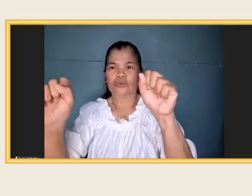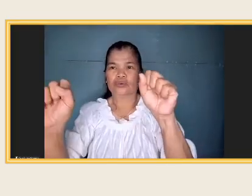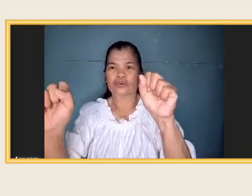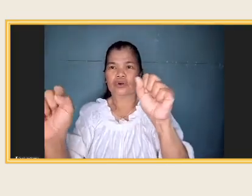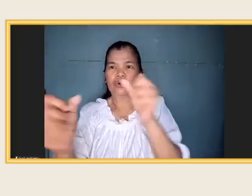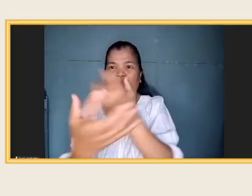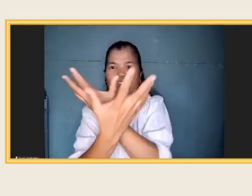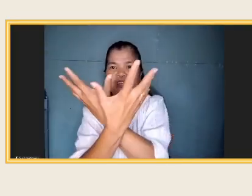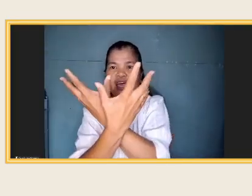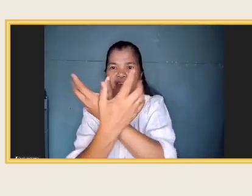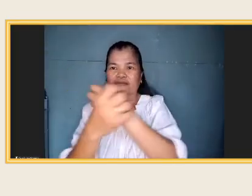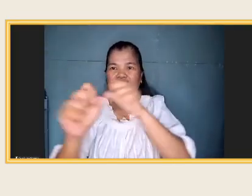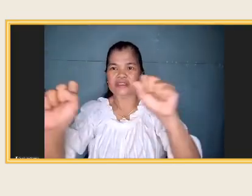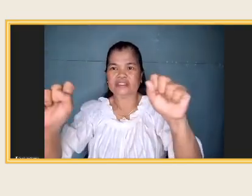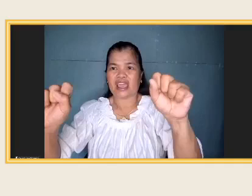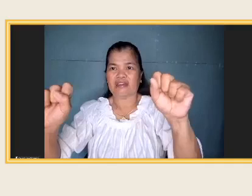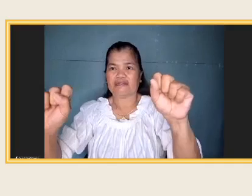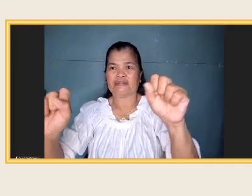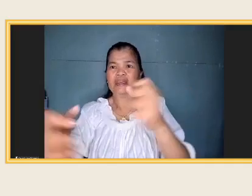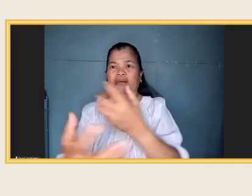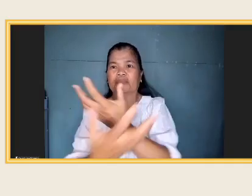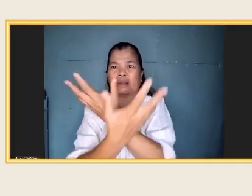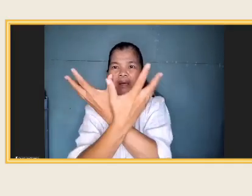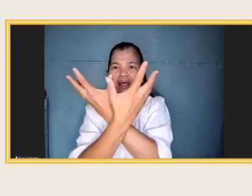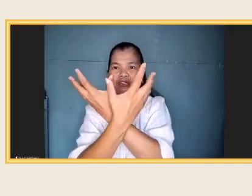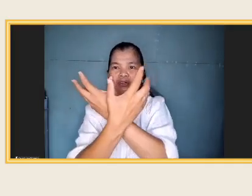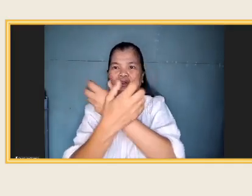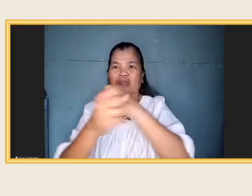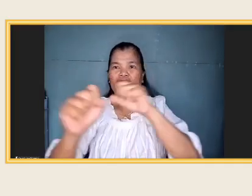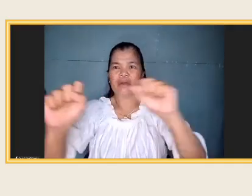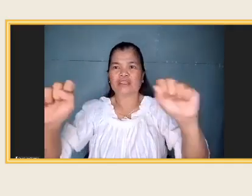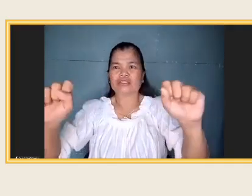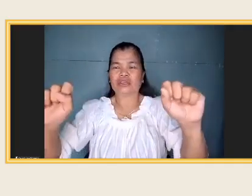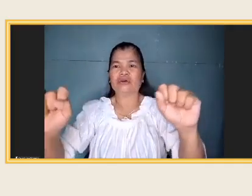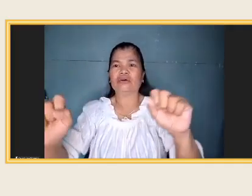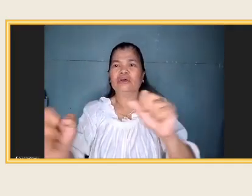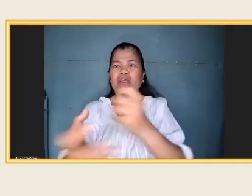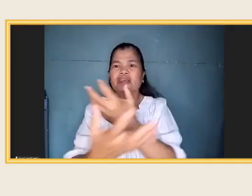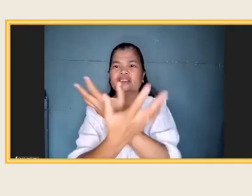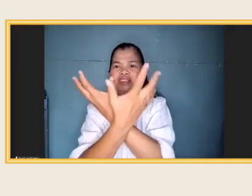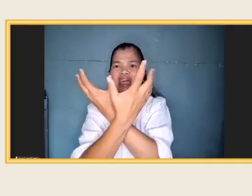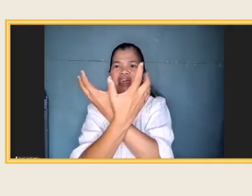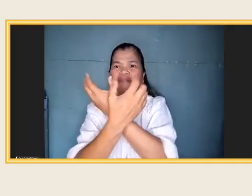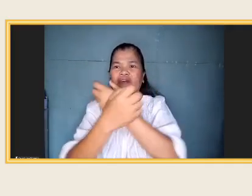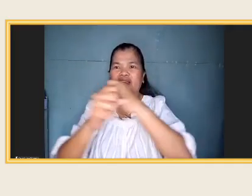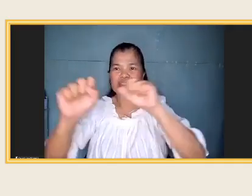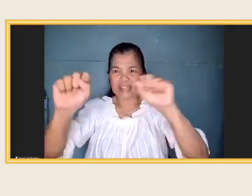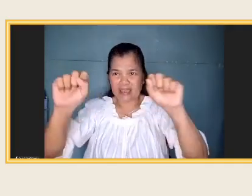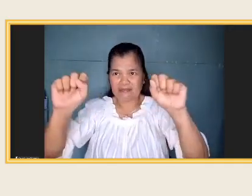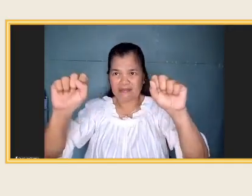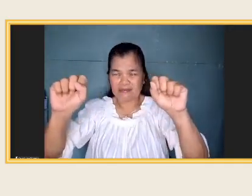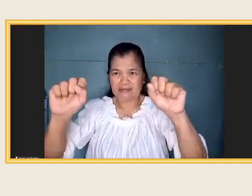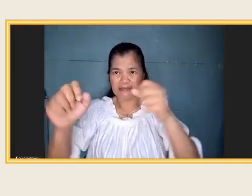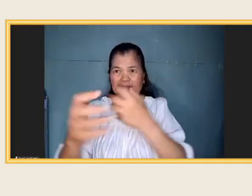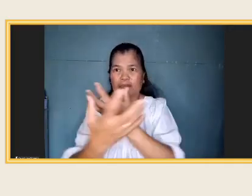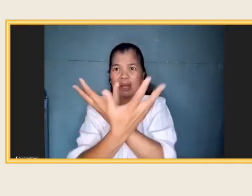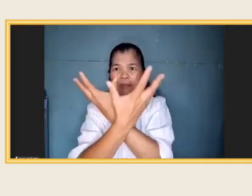rescue or save. Save. Para-parehas yun. Rescue, save,